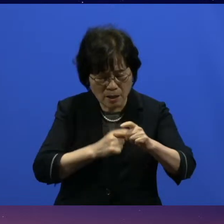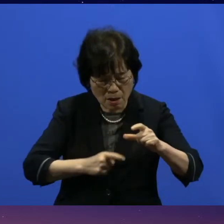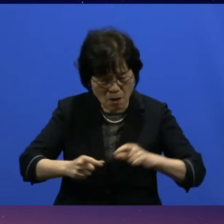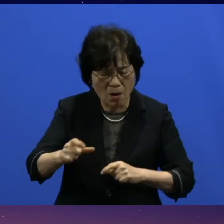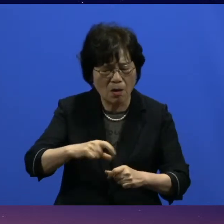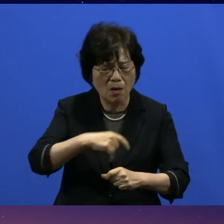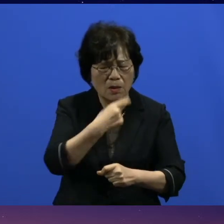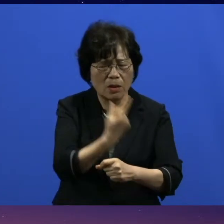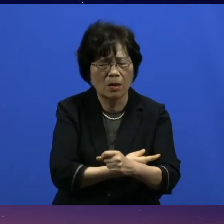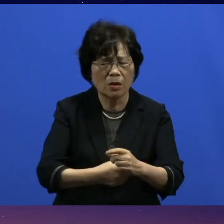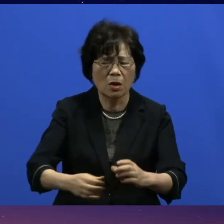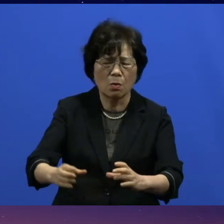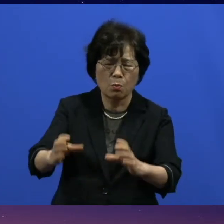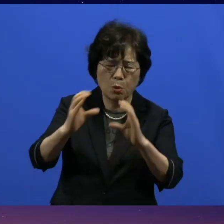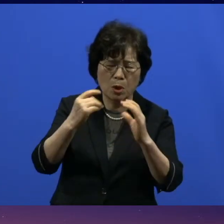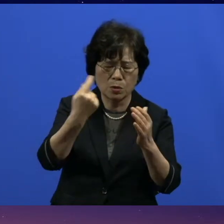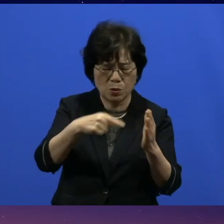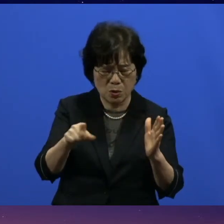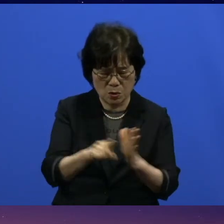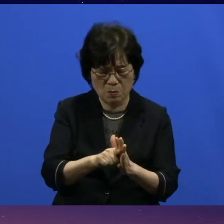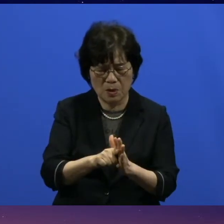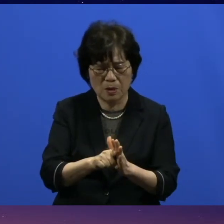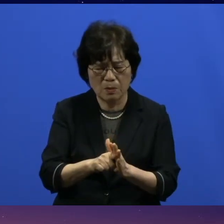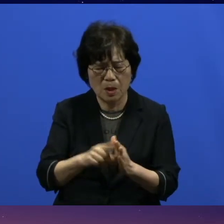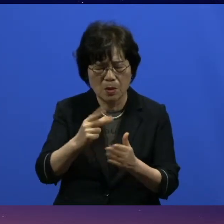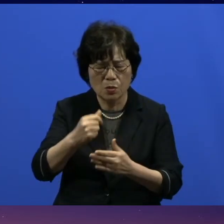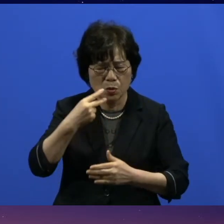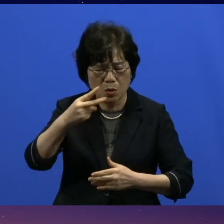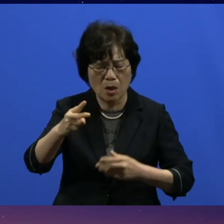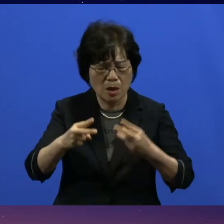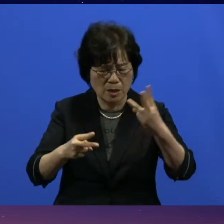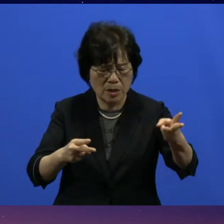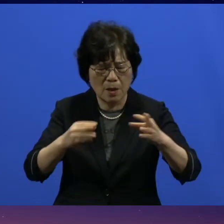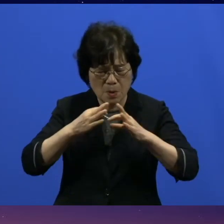가운데 부어 주실 줄로 믿습니다. 주여, 세 번을 주고